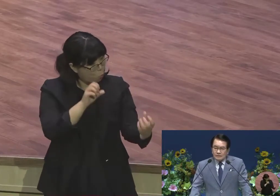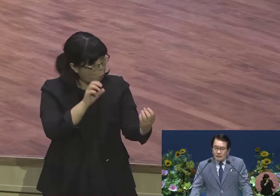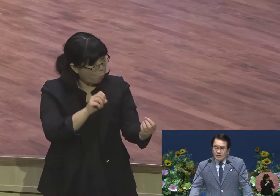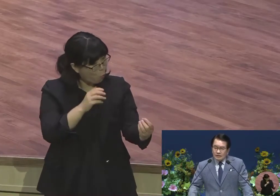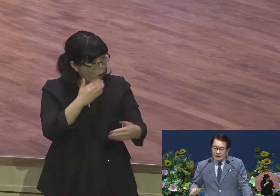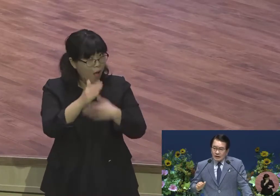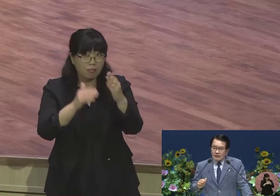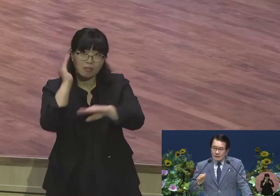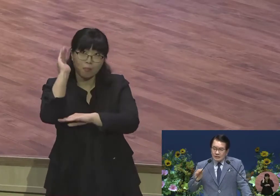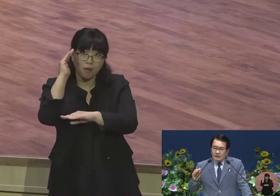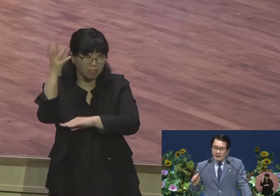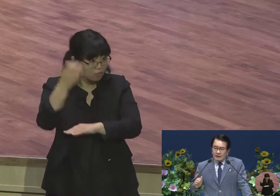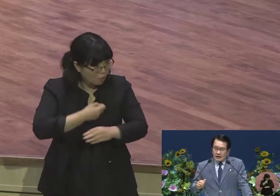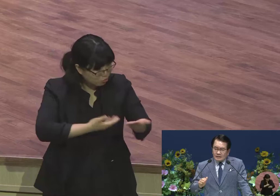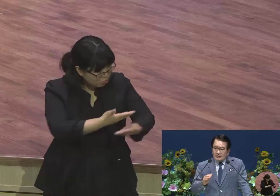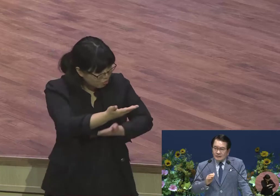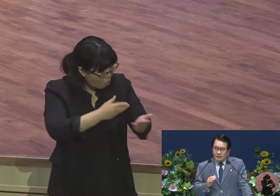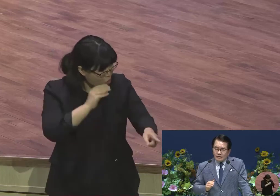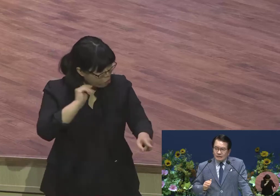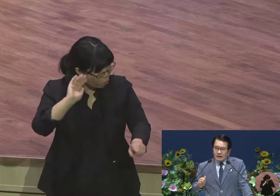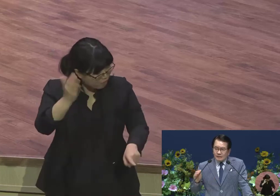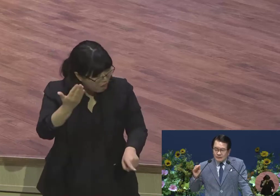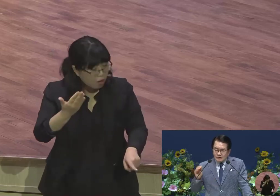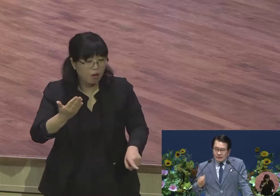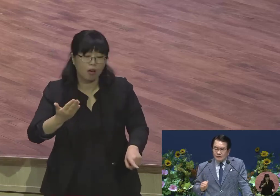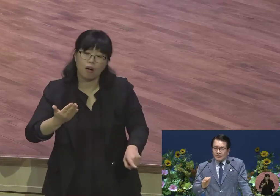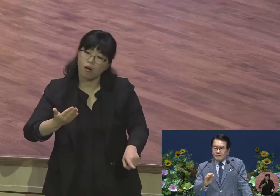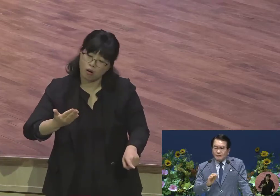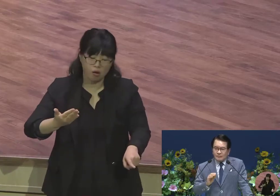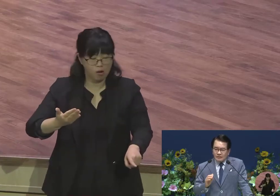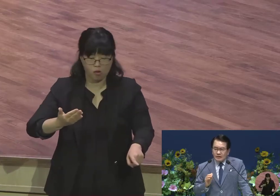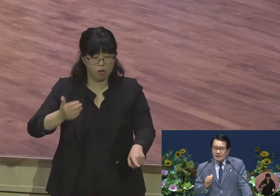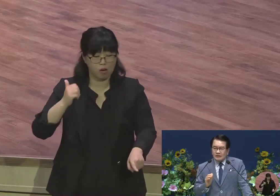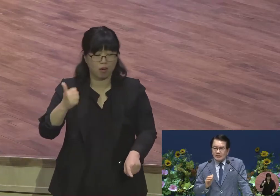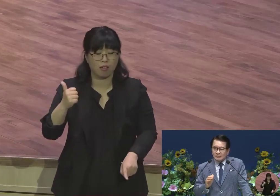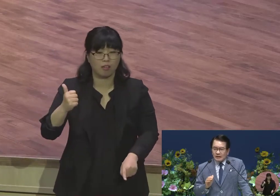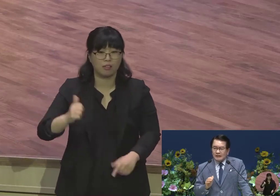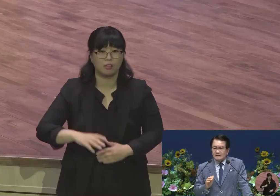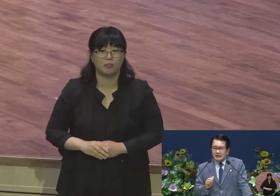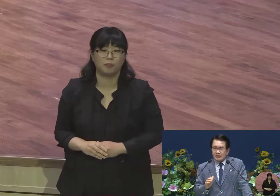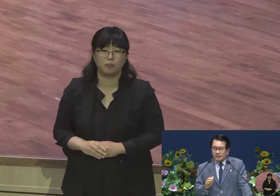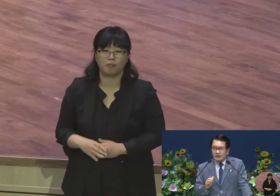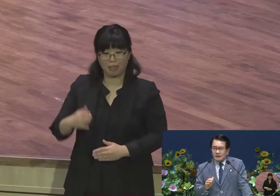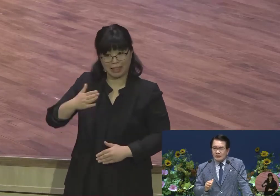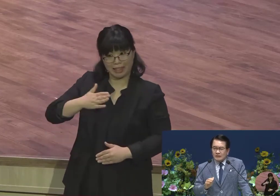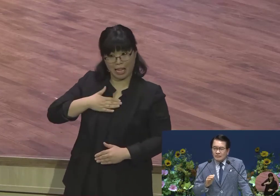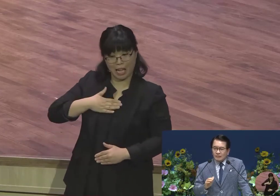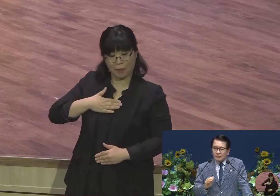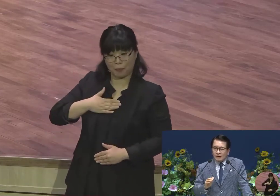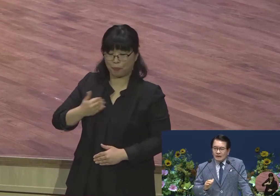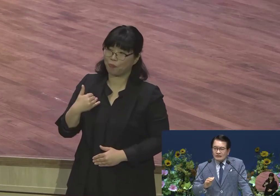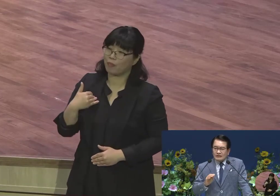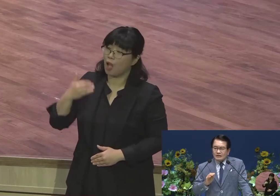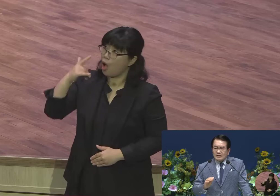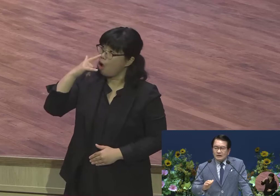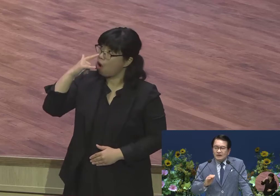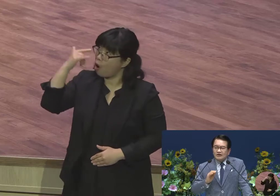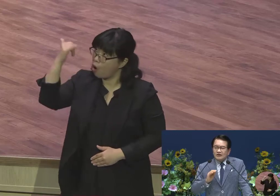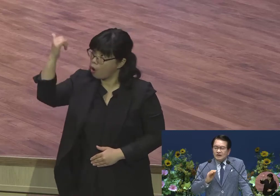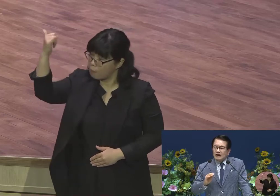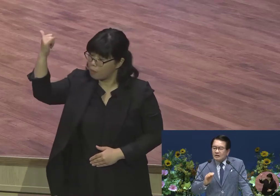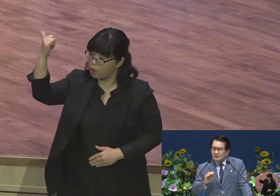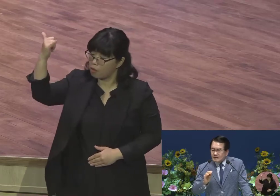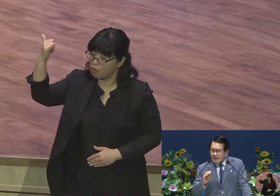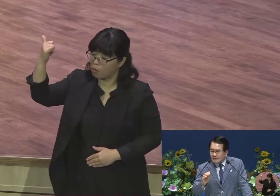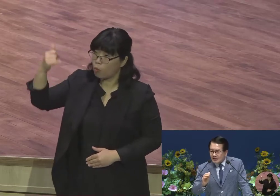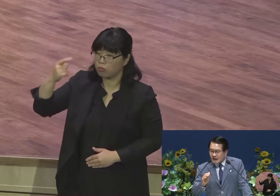제가 그렇게 자랄 때 그렇게 가정이별을 통해서 아버지를 통해 어부를 통해서 영향을 받았잖아요 그러니까 여러분 또 자녀들에게